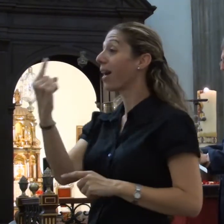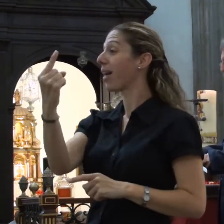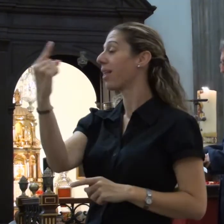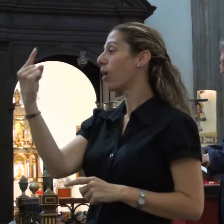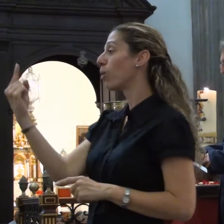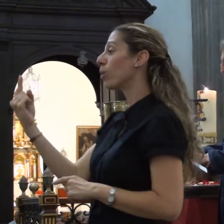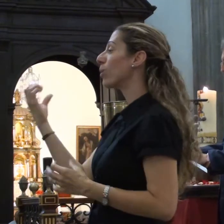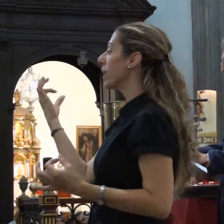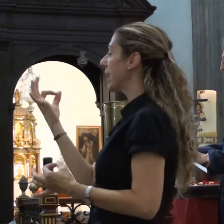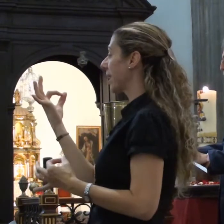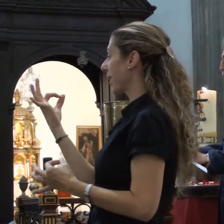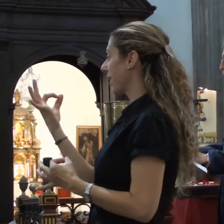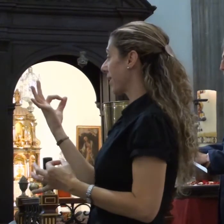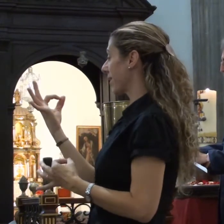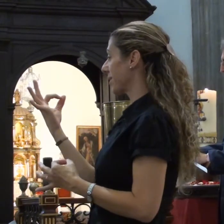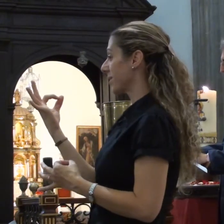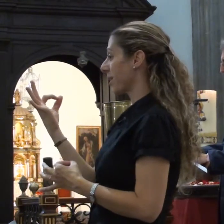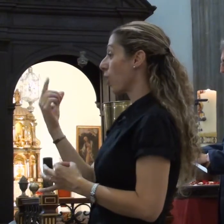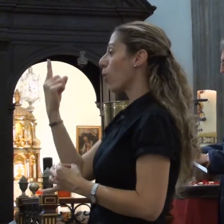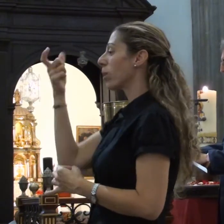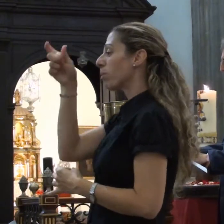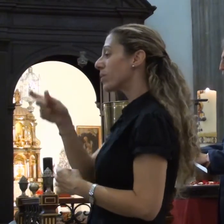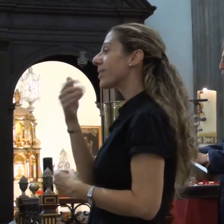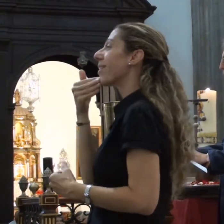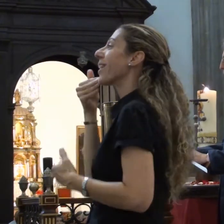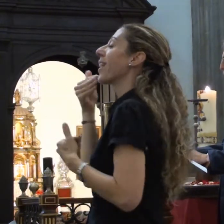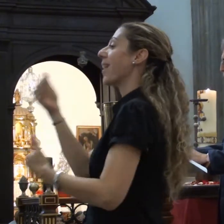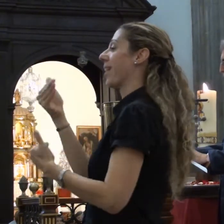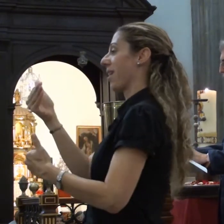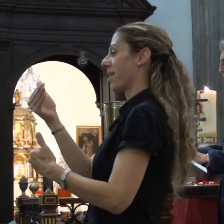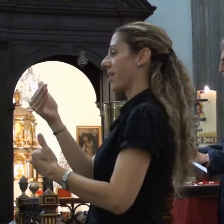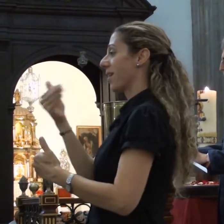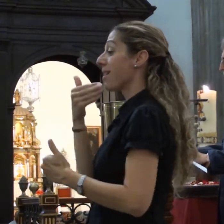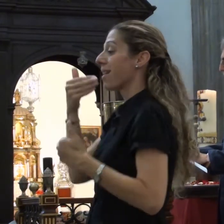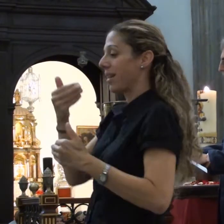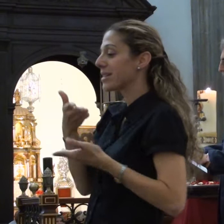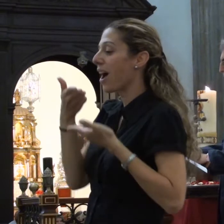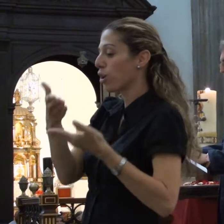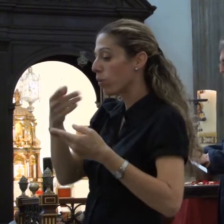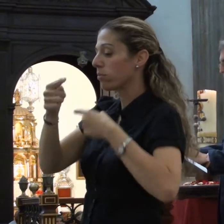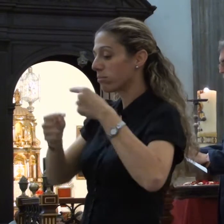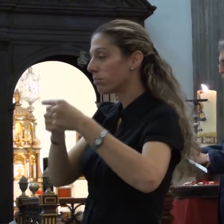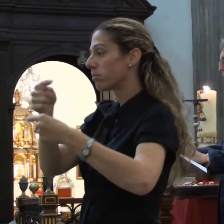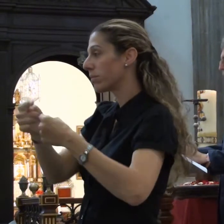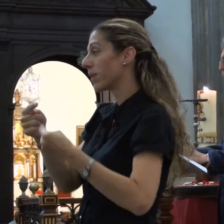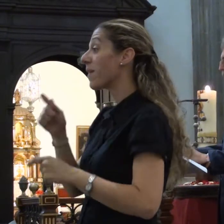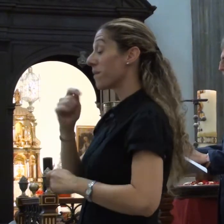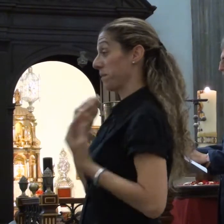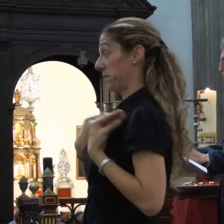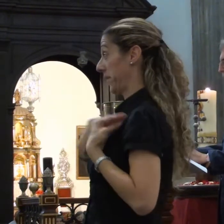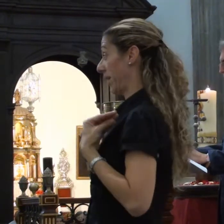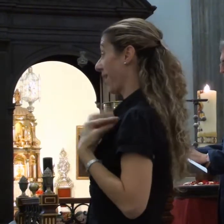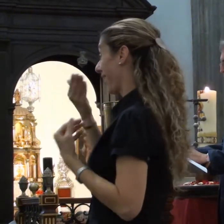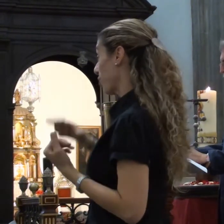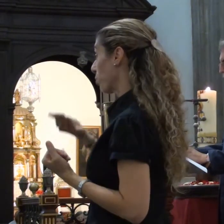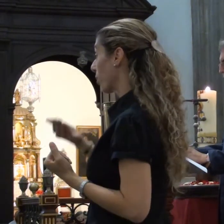objeto de la gratitud de los demás Y eso pasa por conocer líder y reconocer la